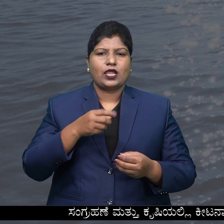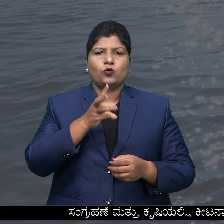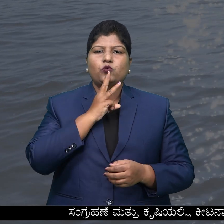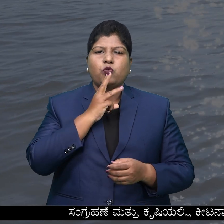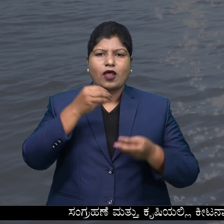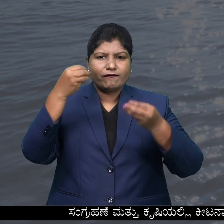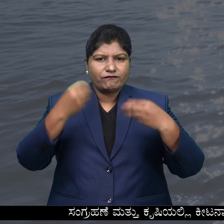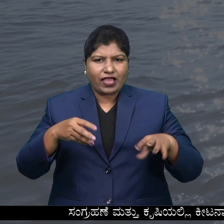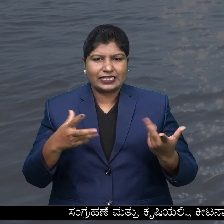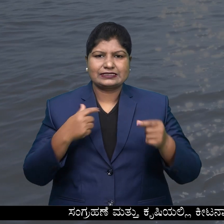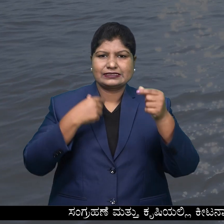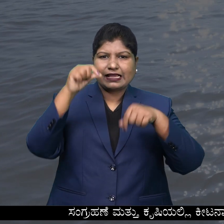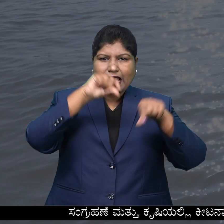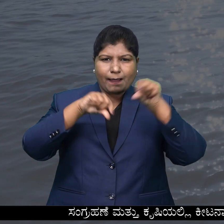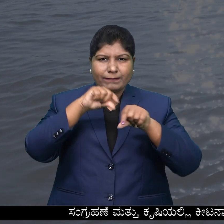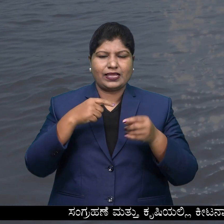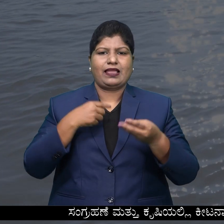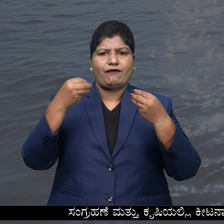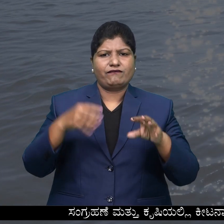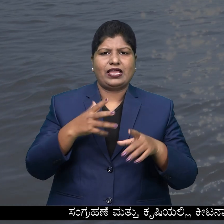ಮತ್ತು ರಸಗೊಬ್ಬರಗಳ ವ್ಯಾಪಕ ಬಳಕೆ.